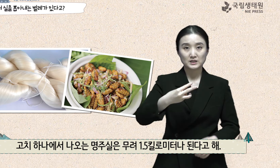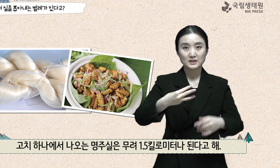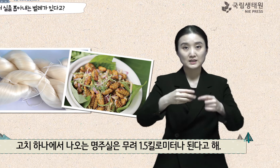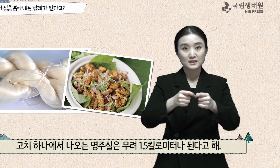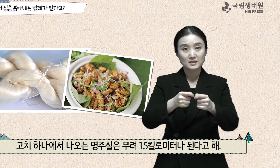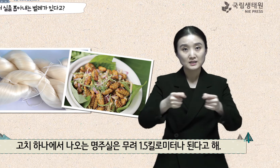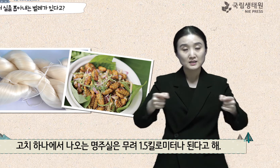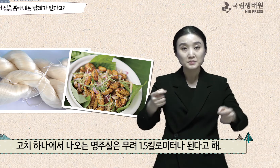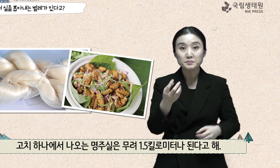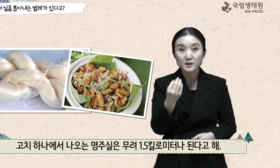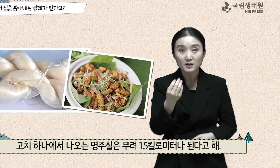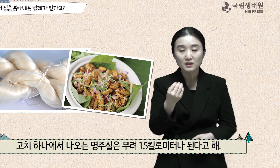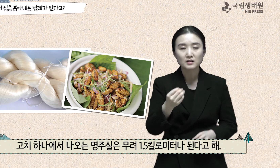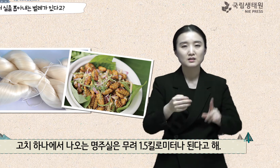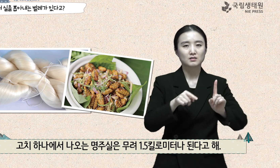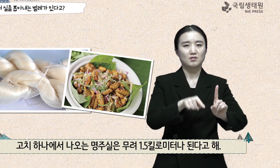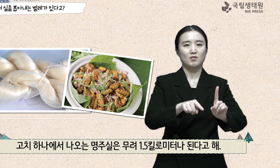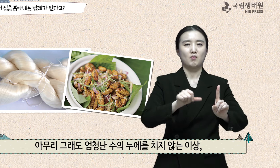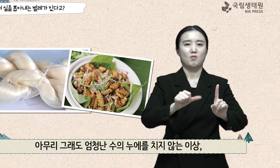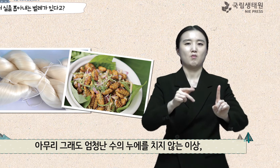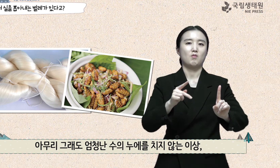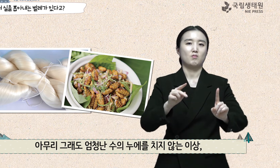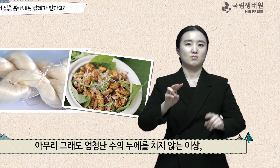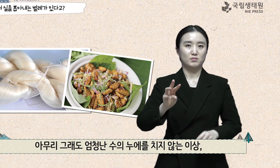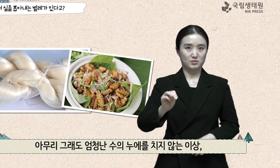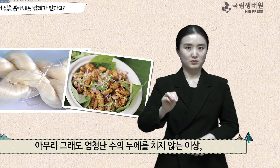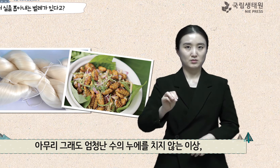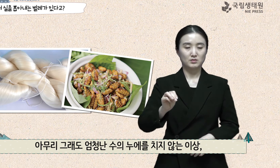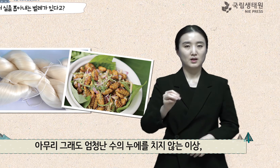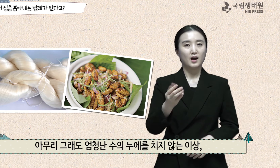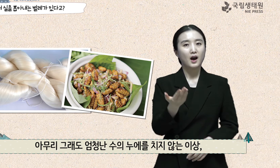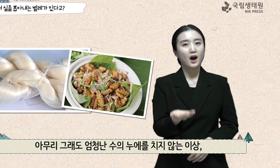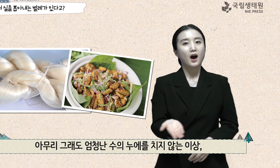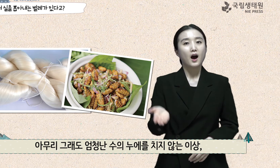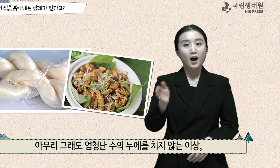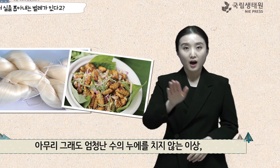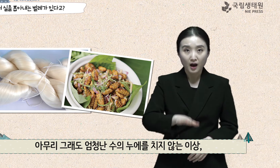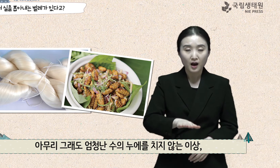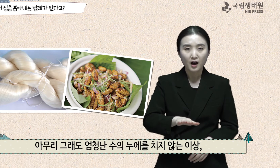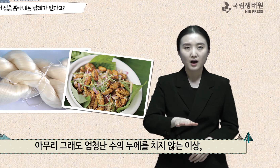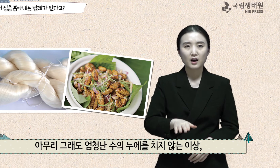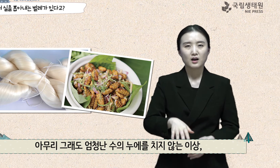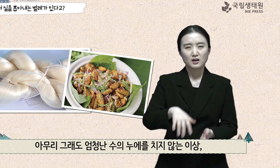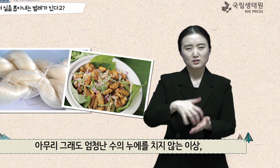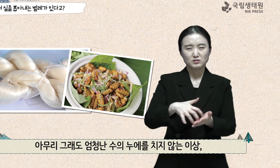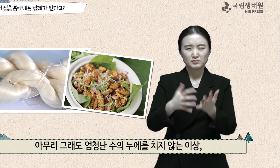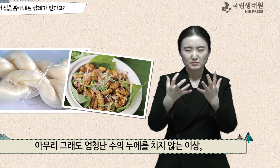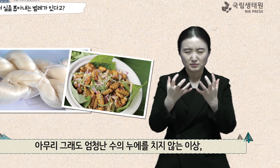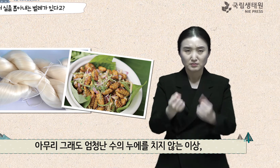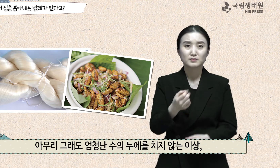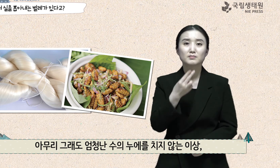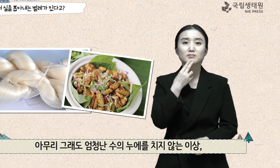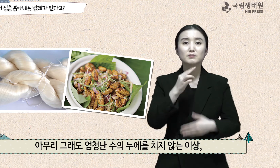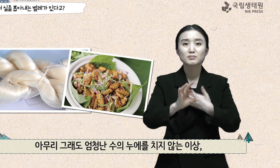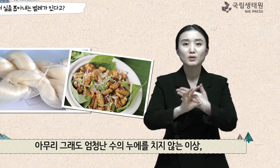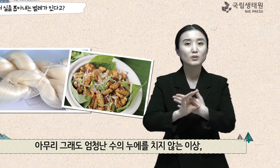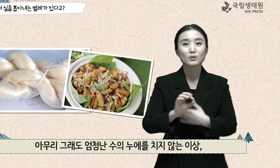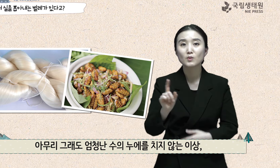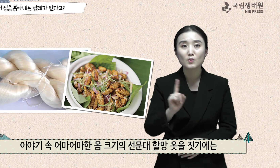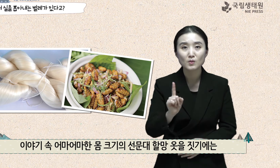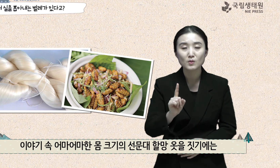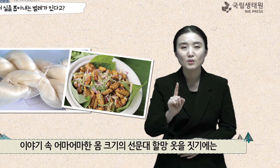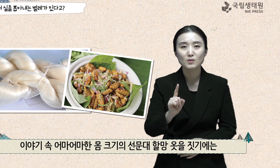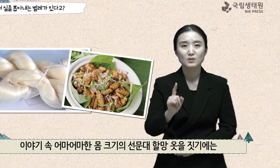.5km나 된다고 해 아무리 그래도 엄청난 수의 누에를 치지 않는 이상